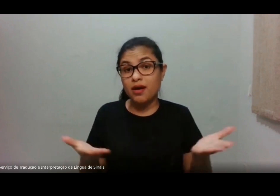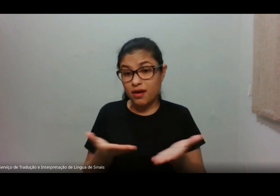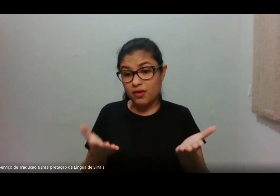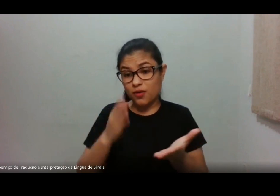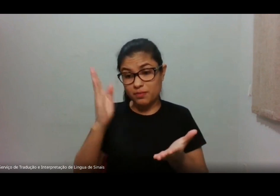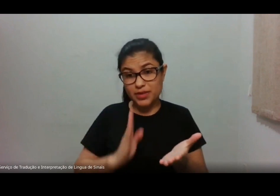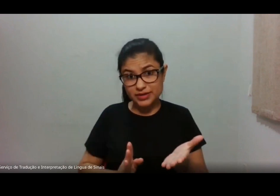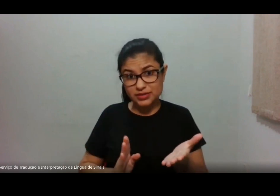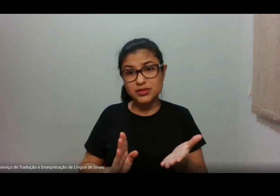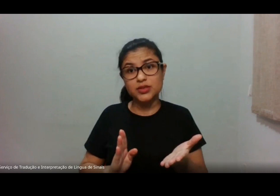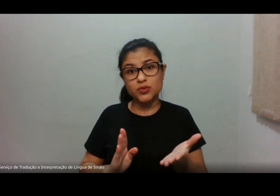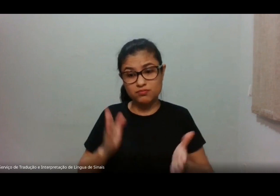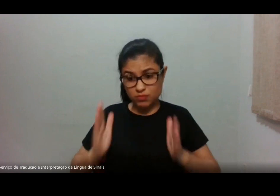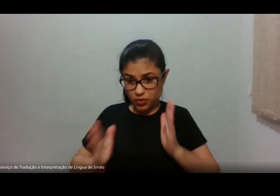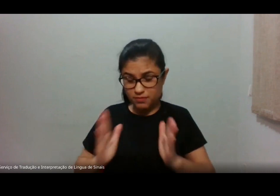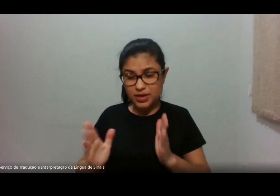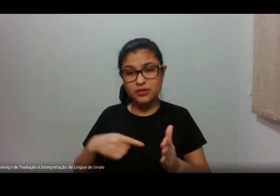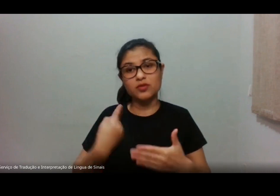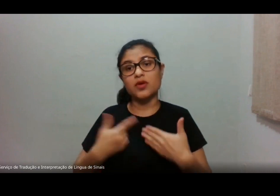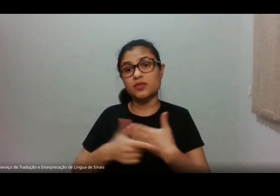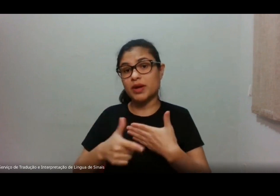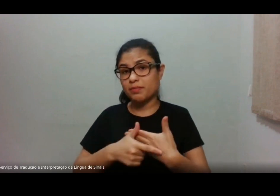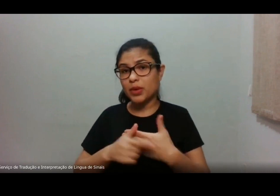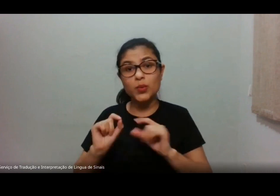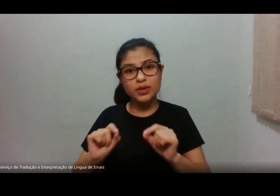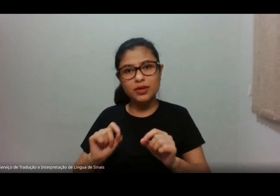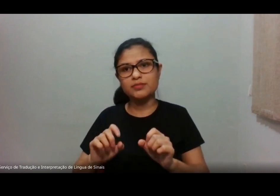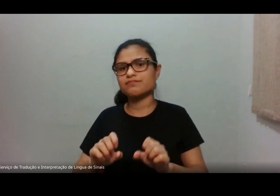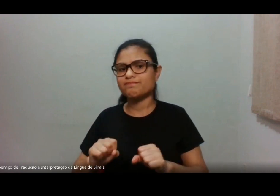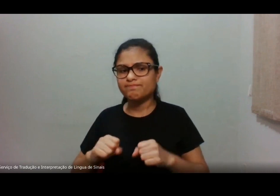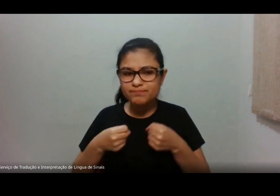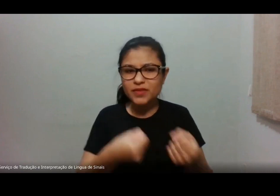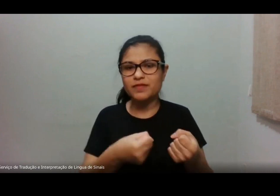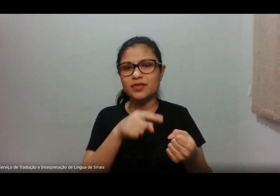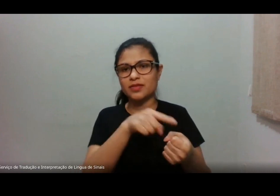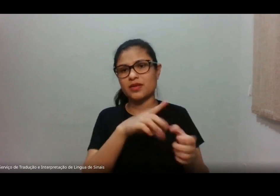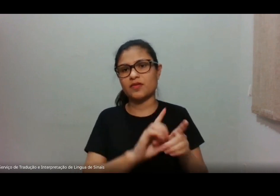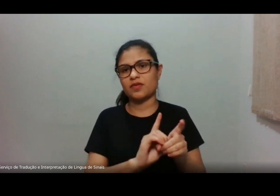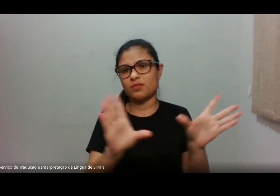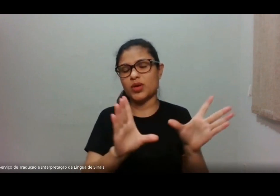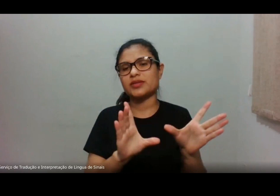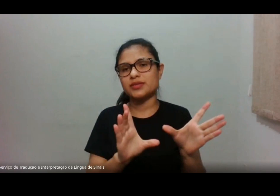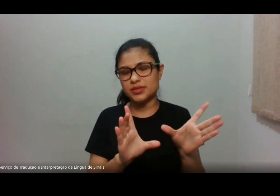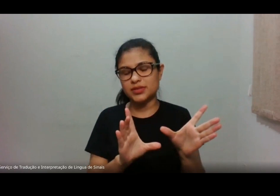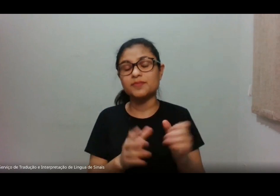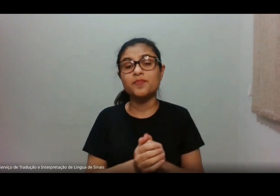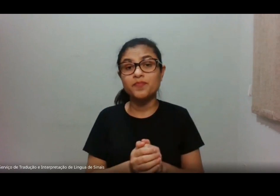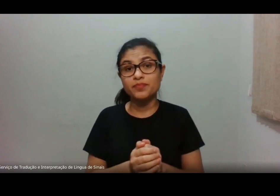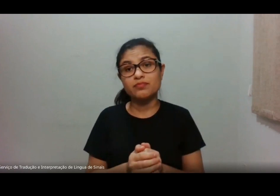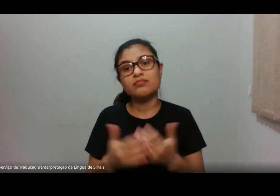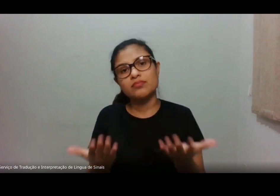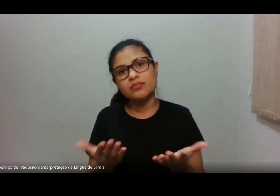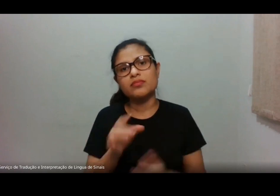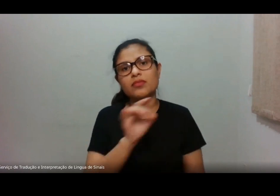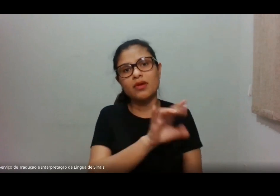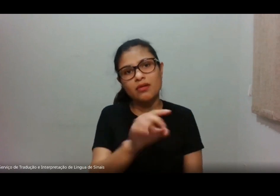Neste momento em que nós estamos no Brasil, este é nosso papel: atuar pela defesa do Estado Democrático de Direito. Claro